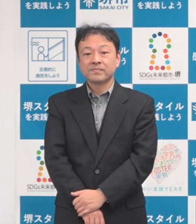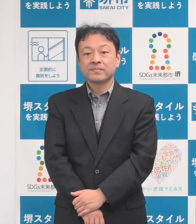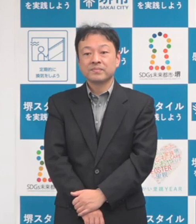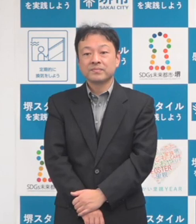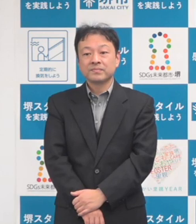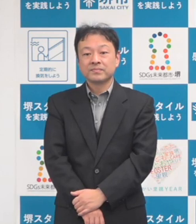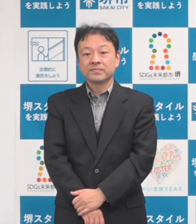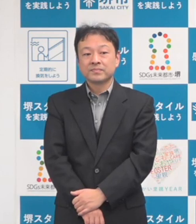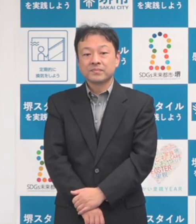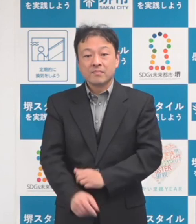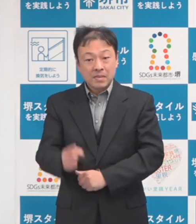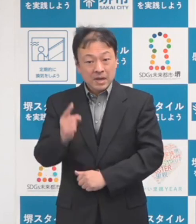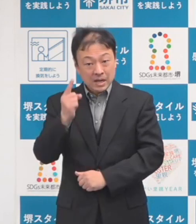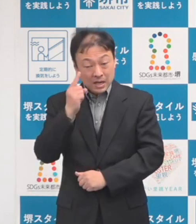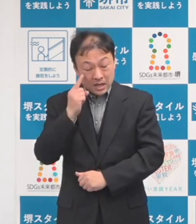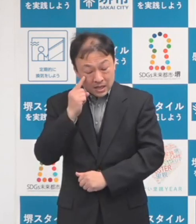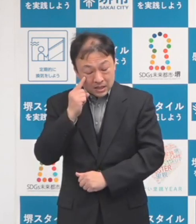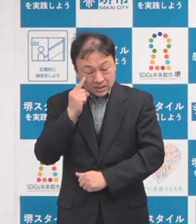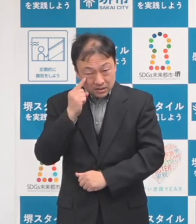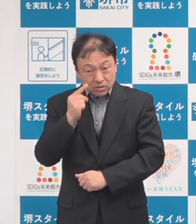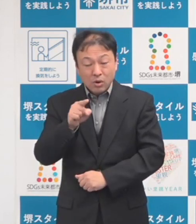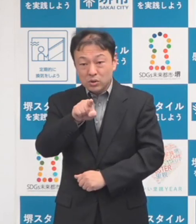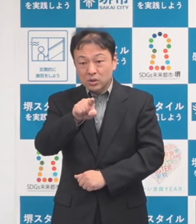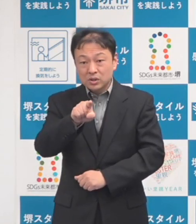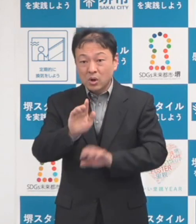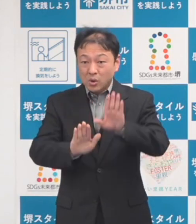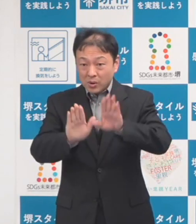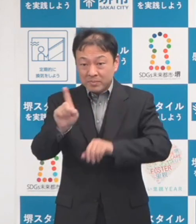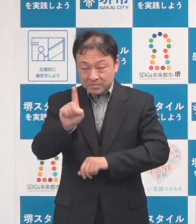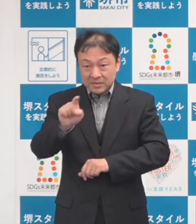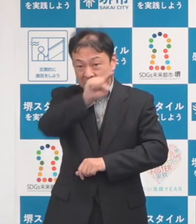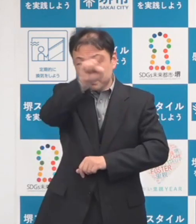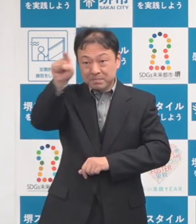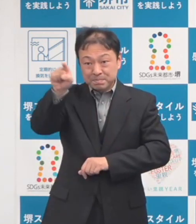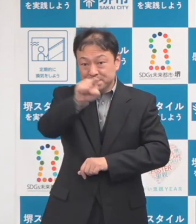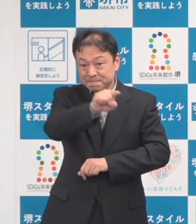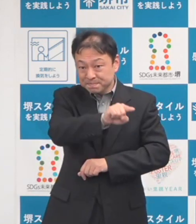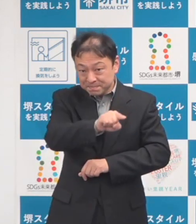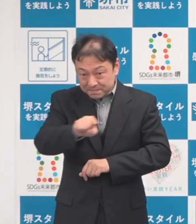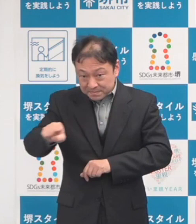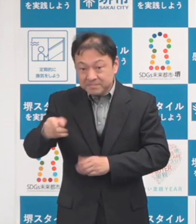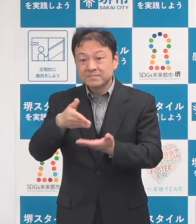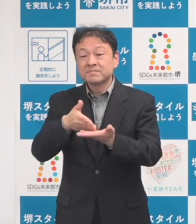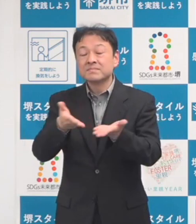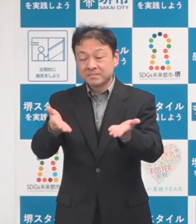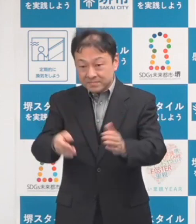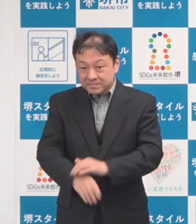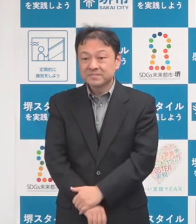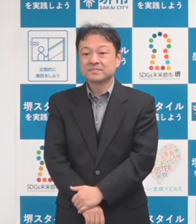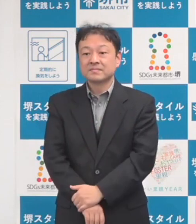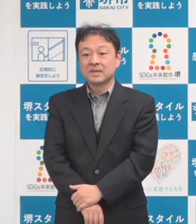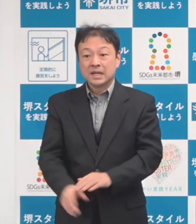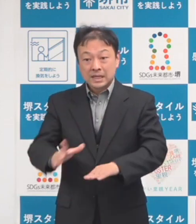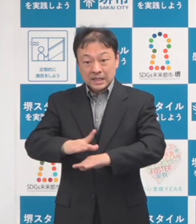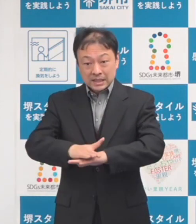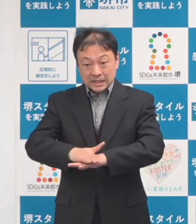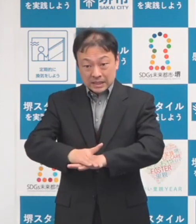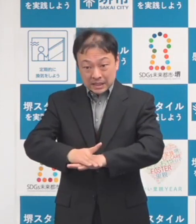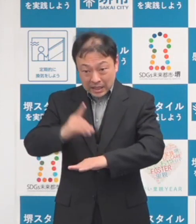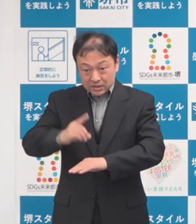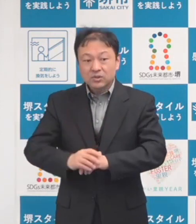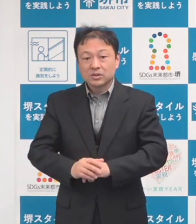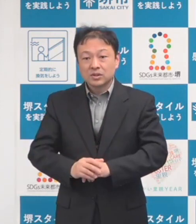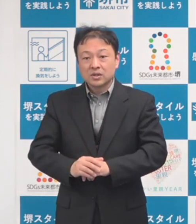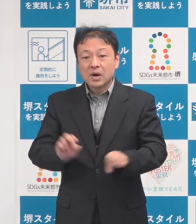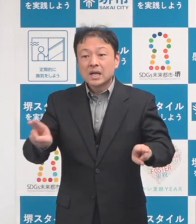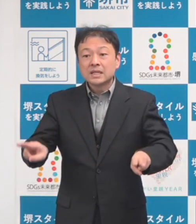この実証事業の仕組みについて図示をしております。まず初回のみこちら専